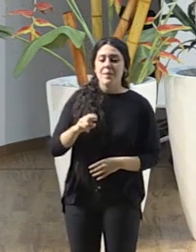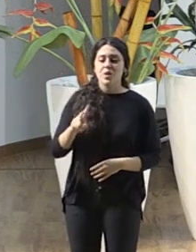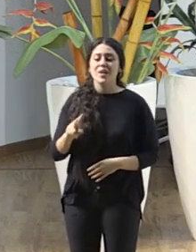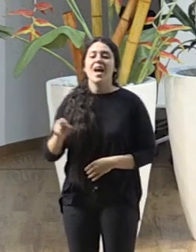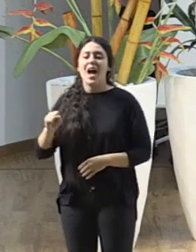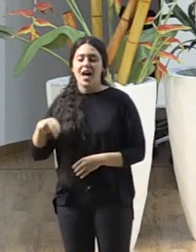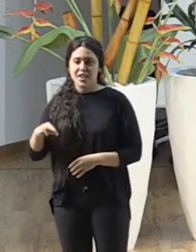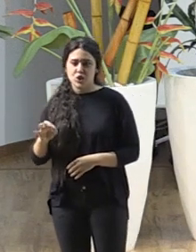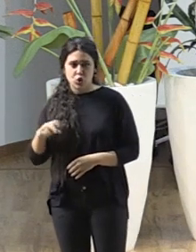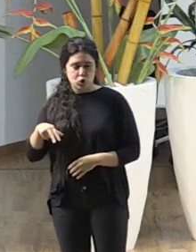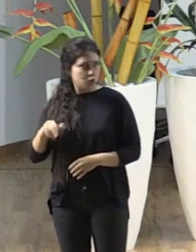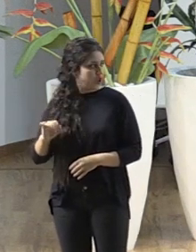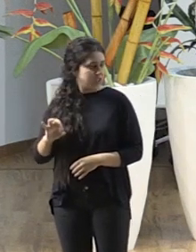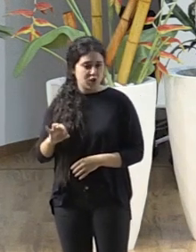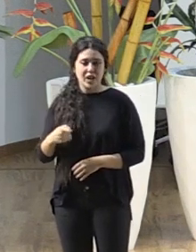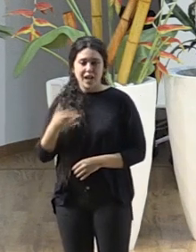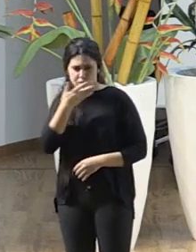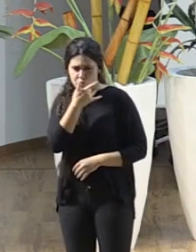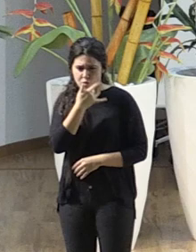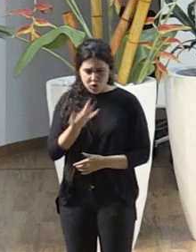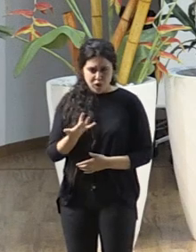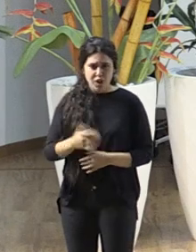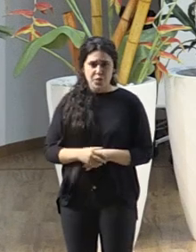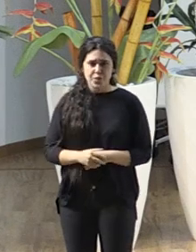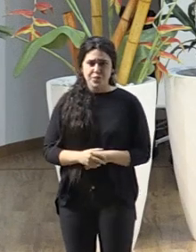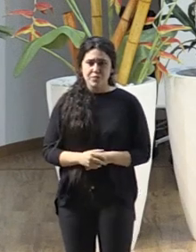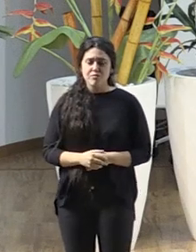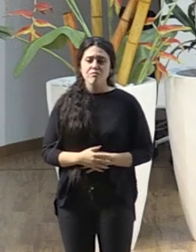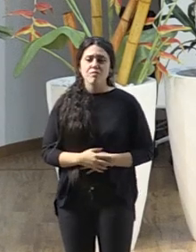Alcántara, conocido en el mundo del graffiti como Gese.